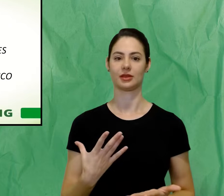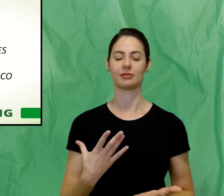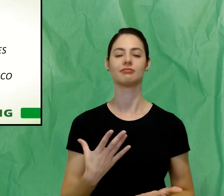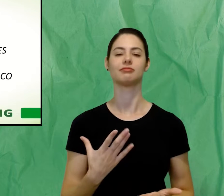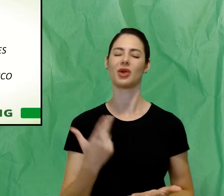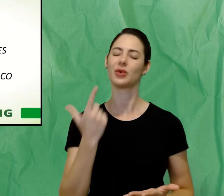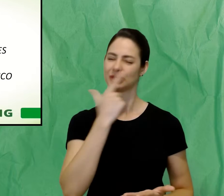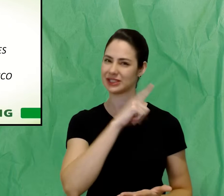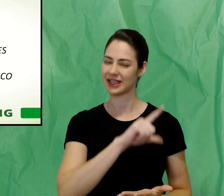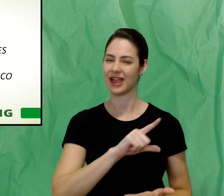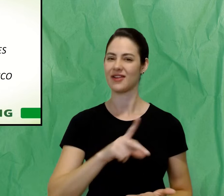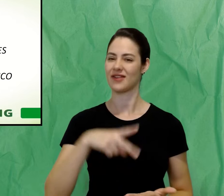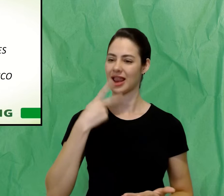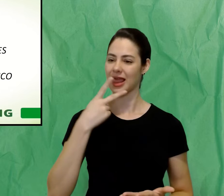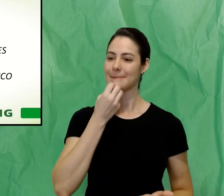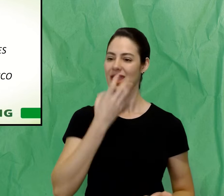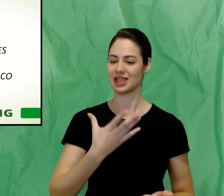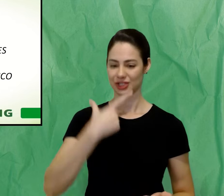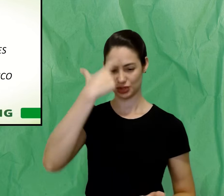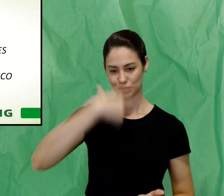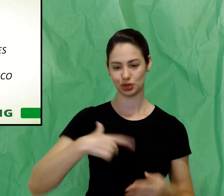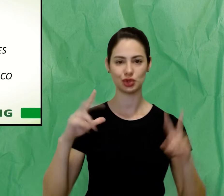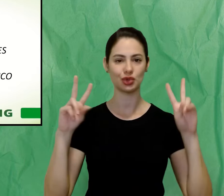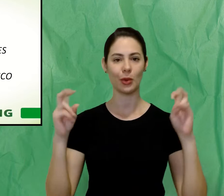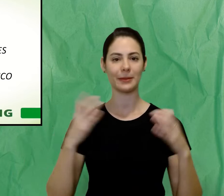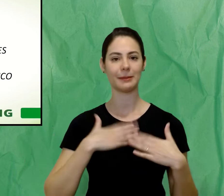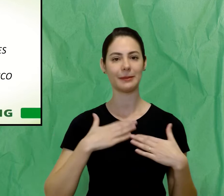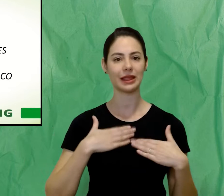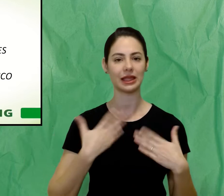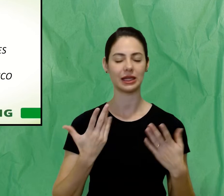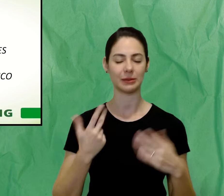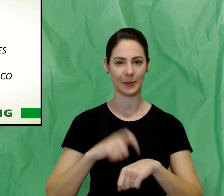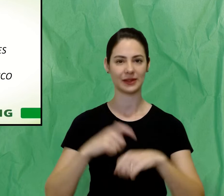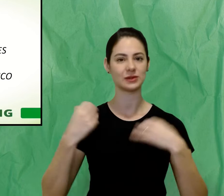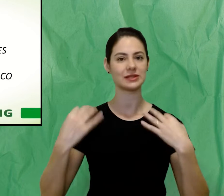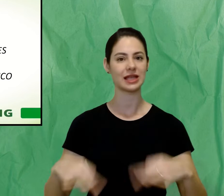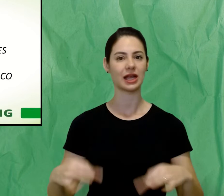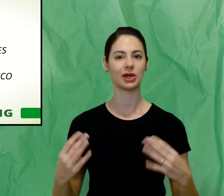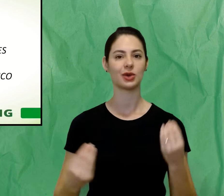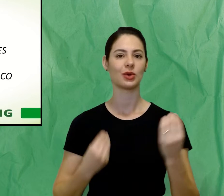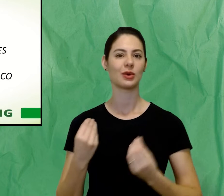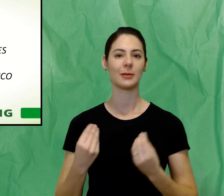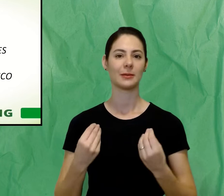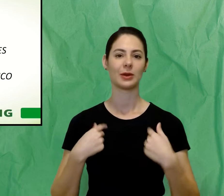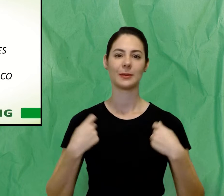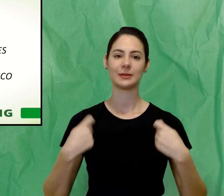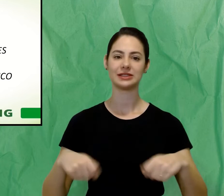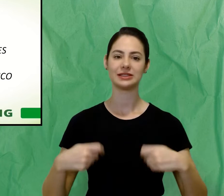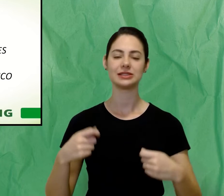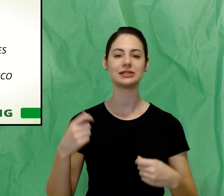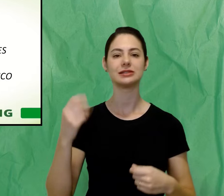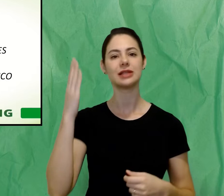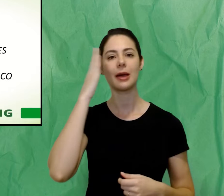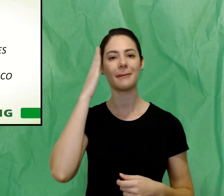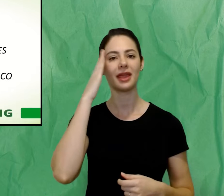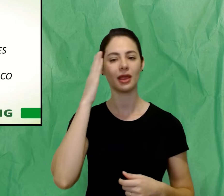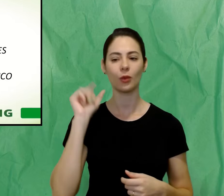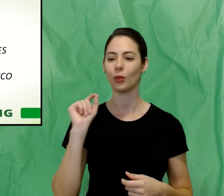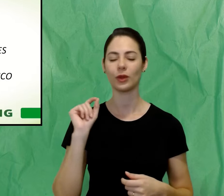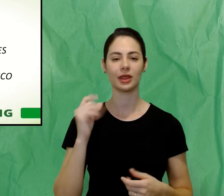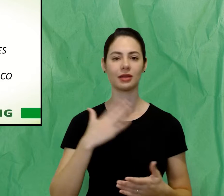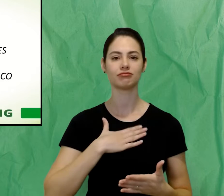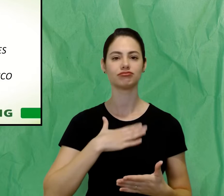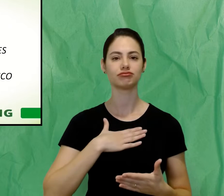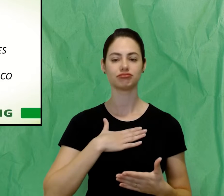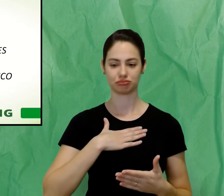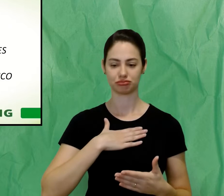saiba falar bem de nós mesmos no momento certo, nós precisamos primeiro saber